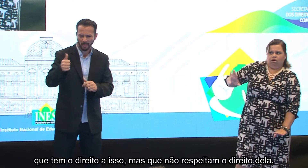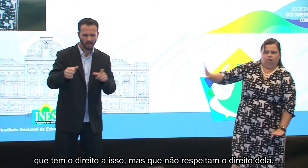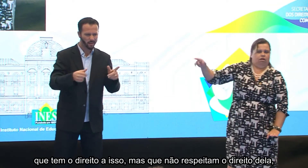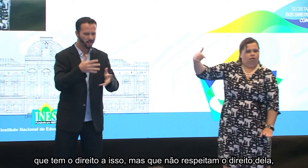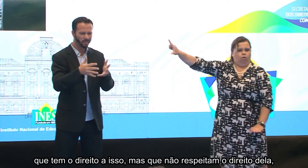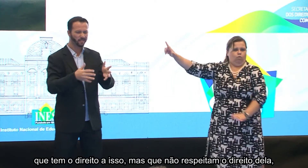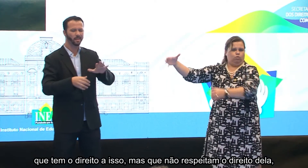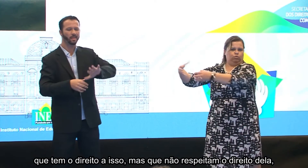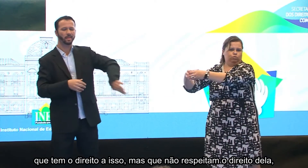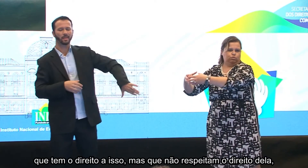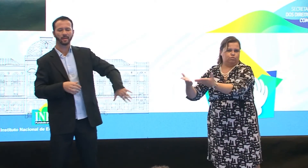o meu direito.